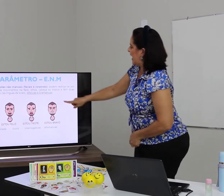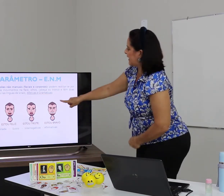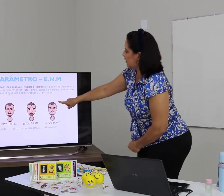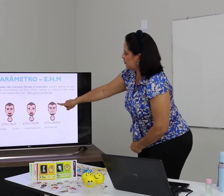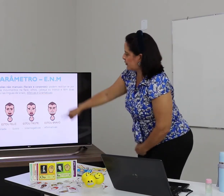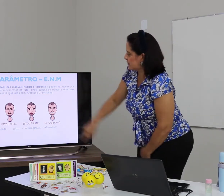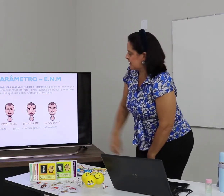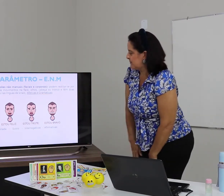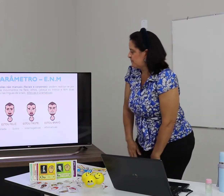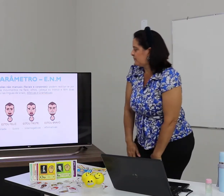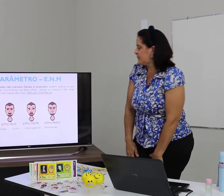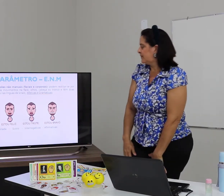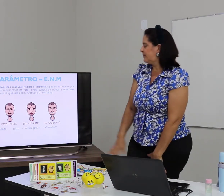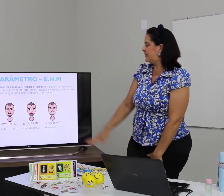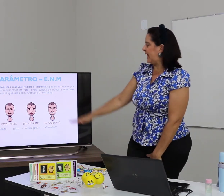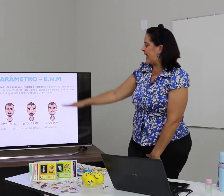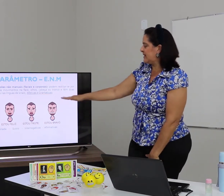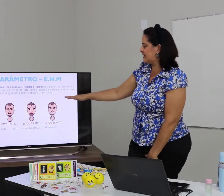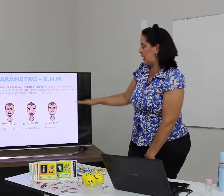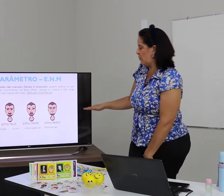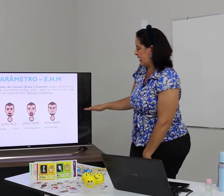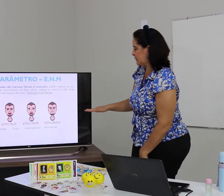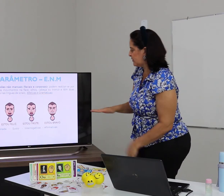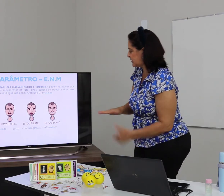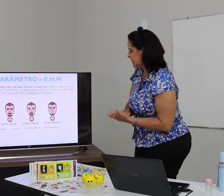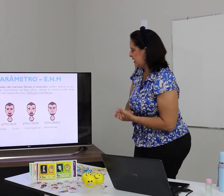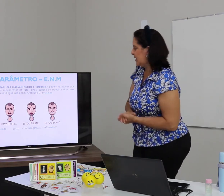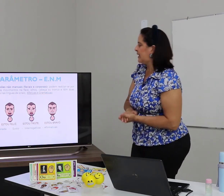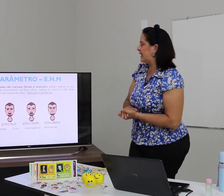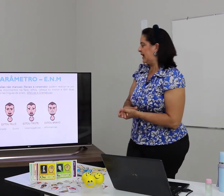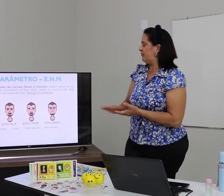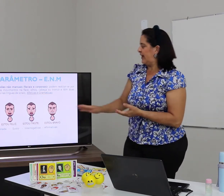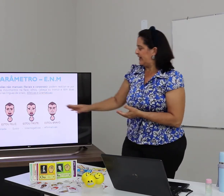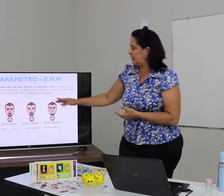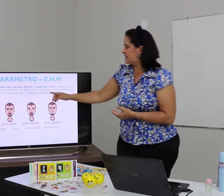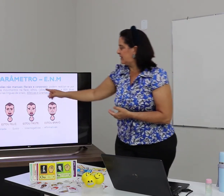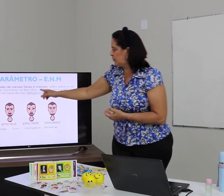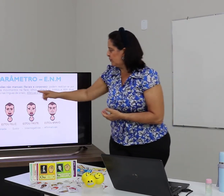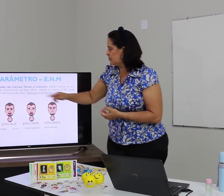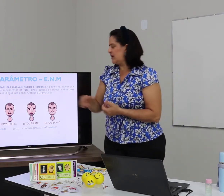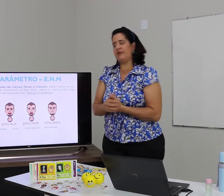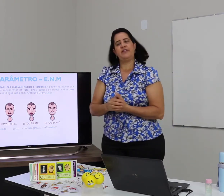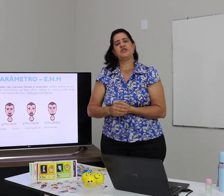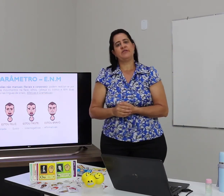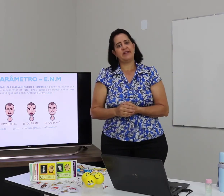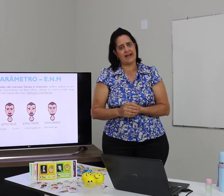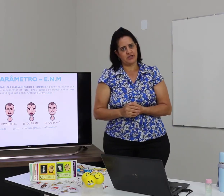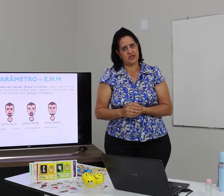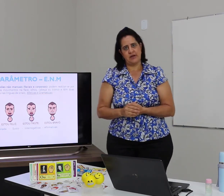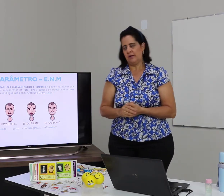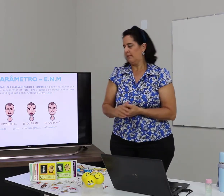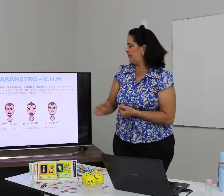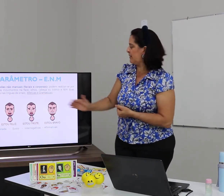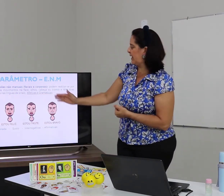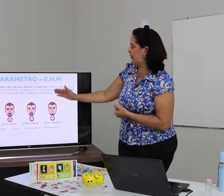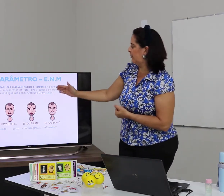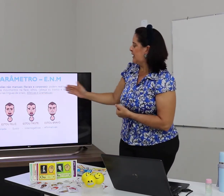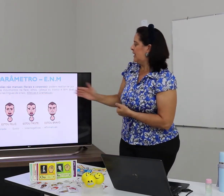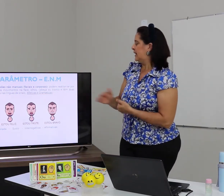Aqui eu trouxe 3, ao menos, que reflete a esse grupo de afetividade. Primeiro,